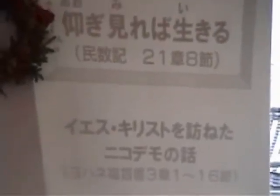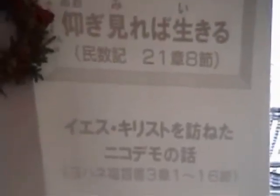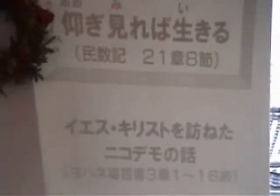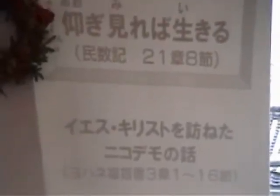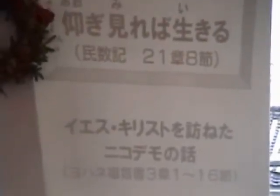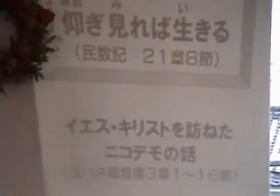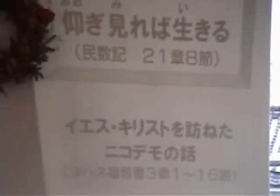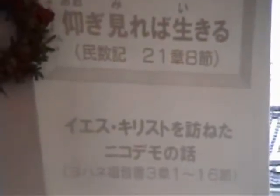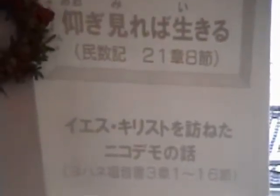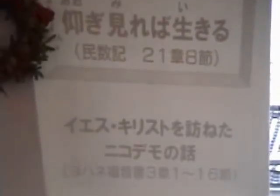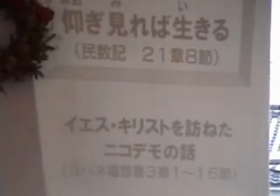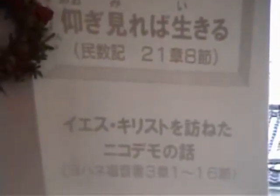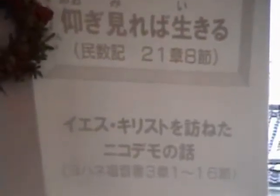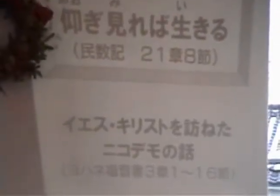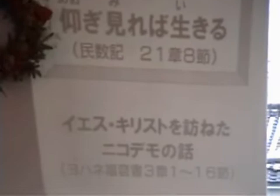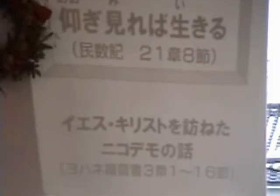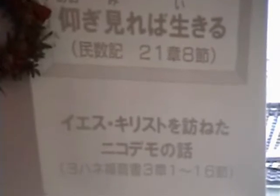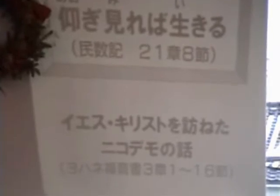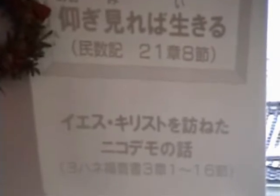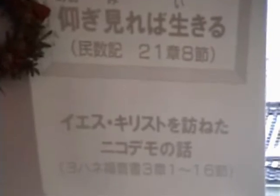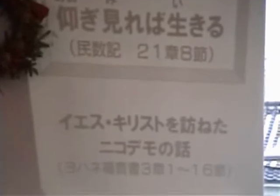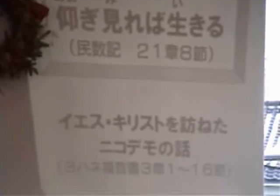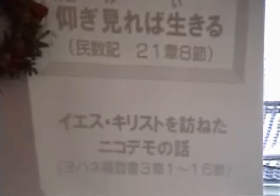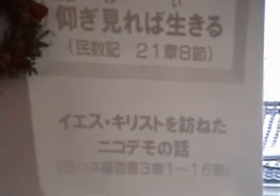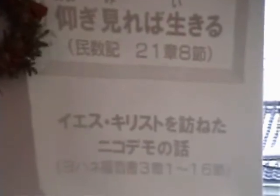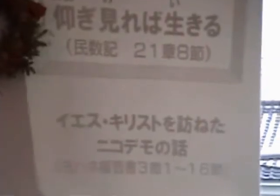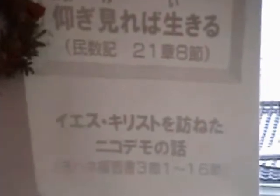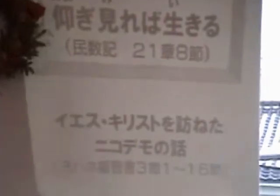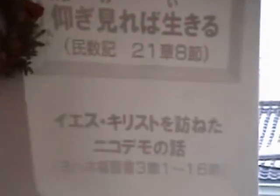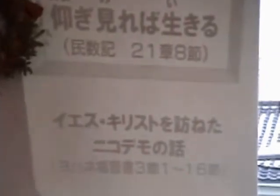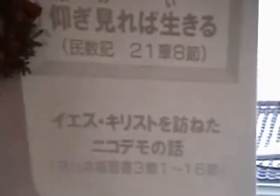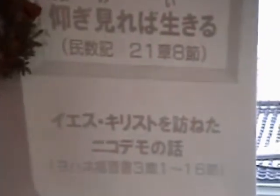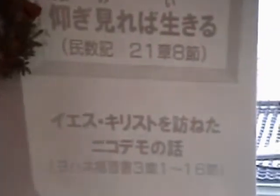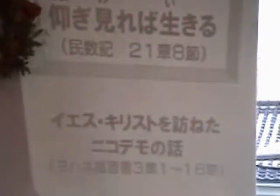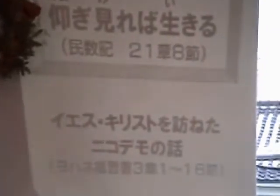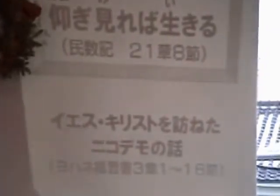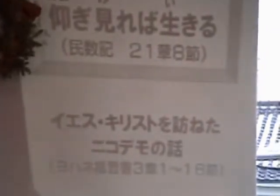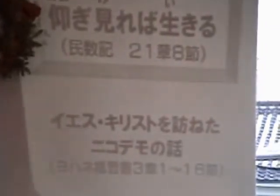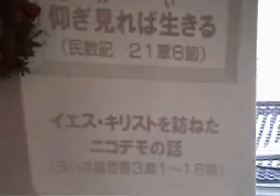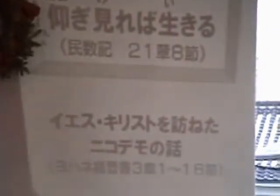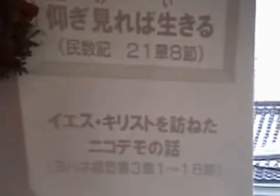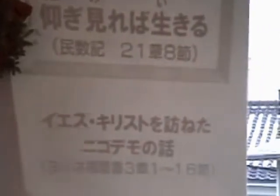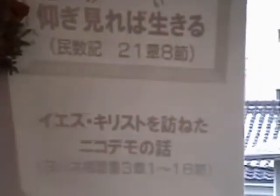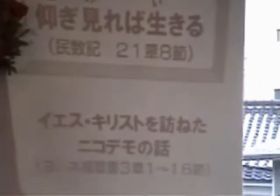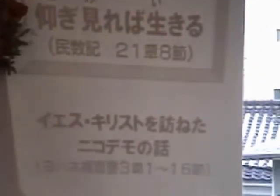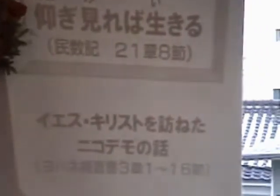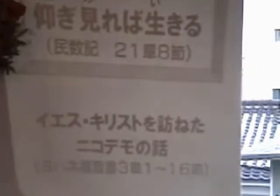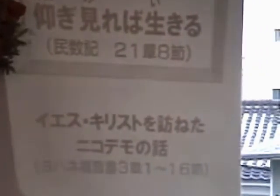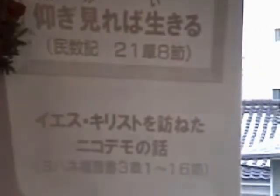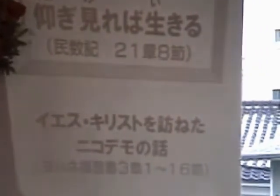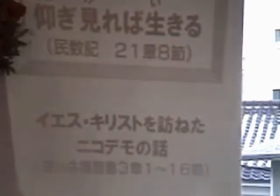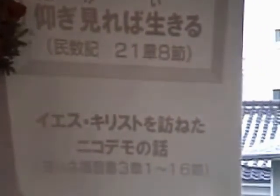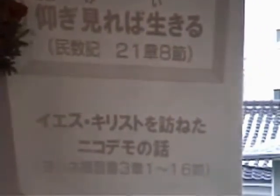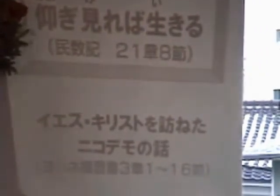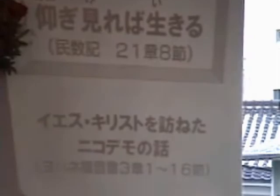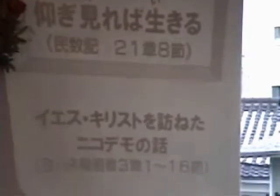最高学識を持ったニコデモという方がイエス様を訪ねます